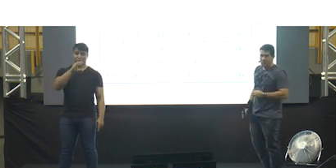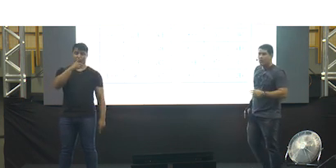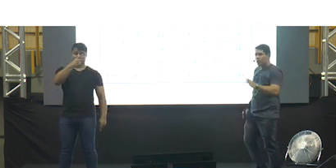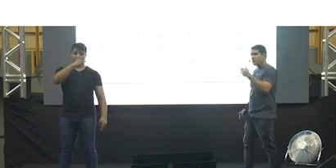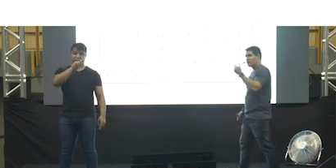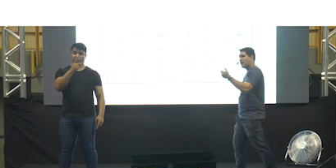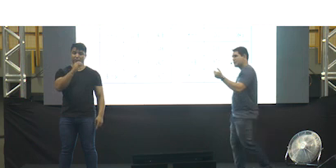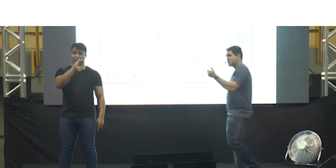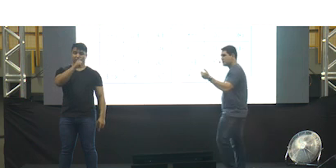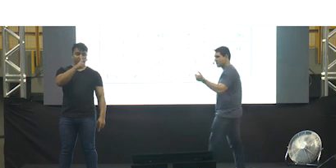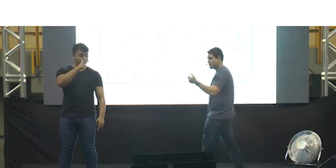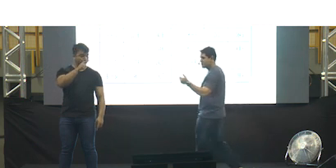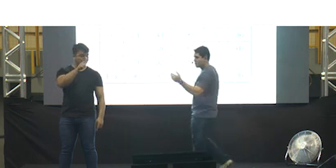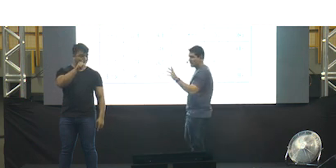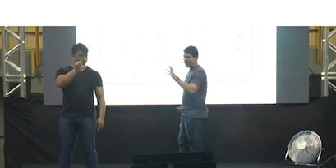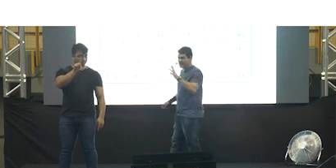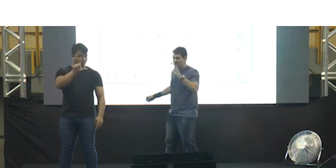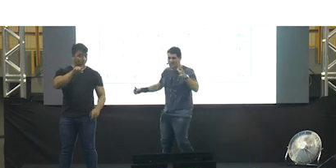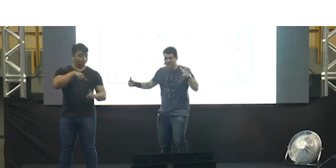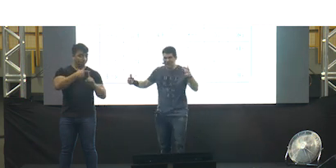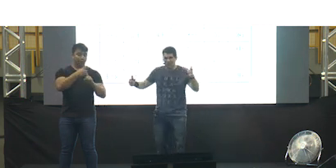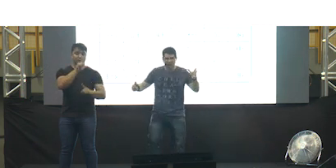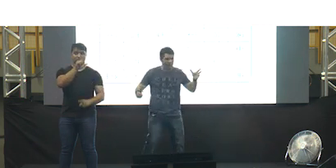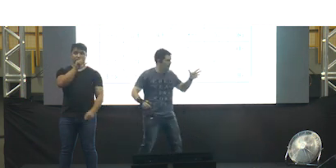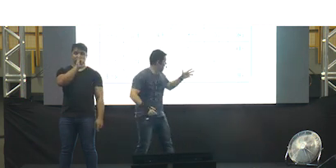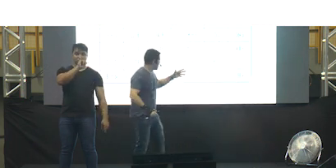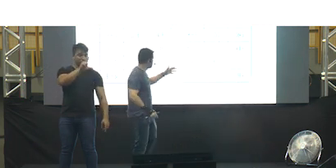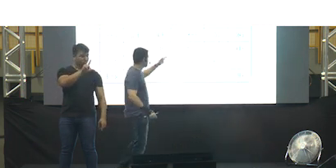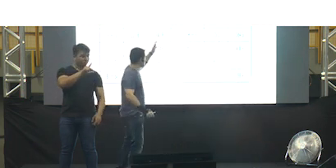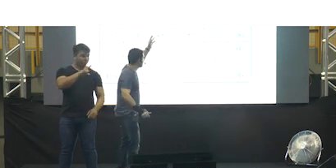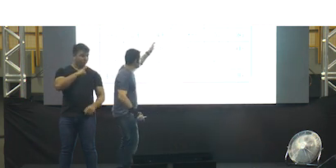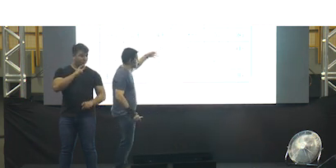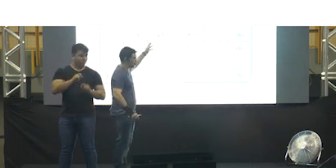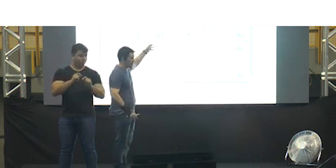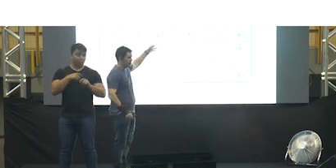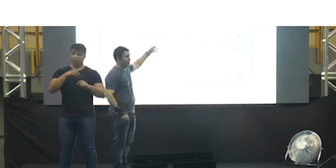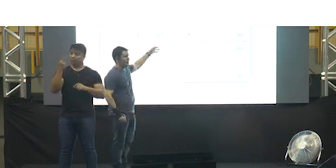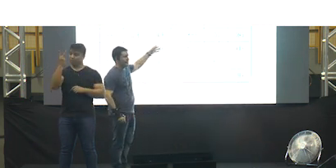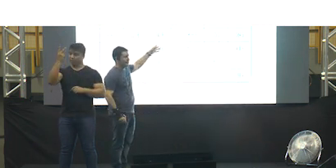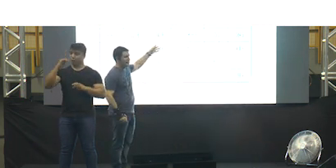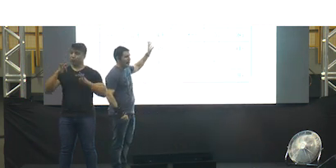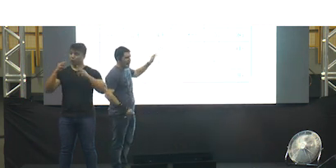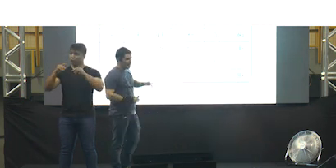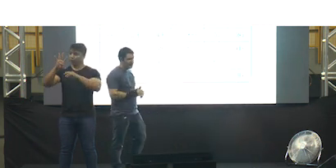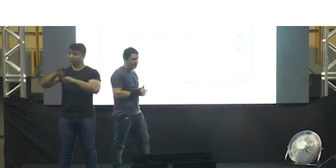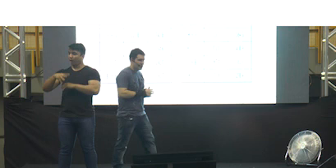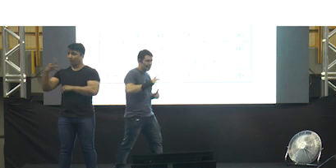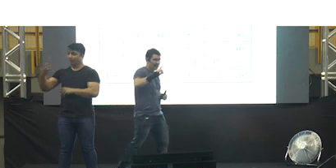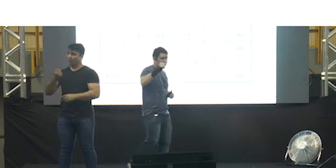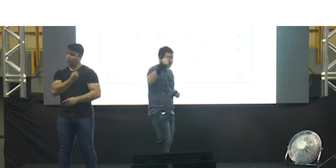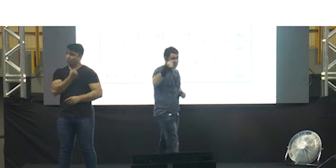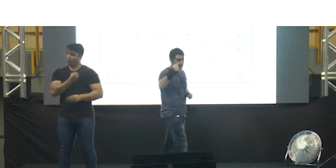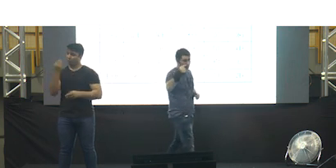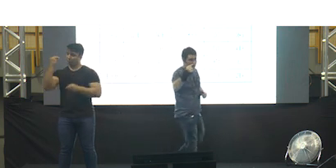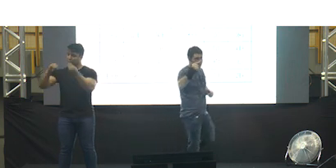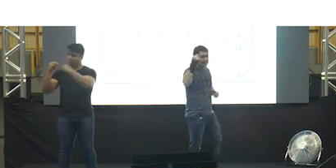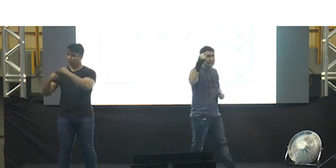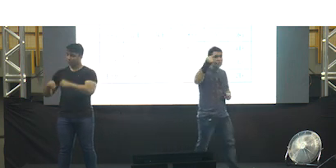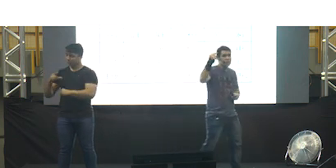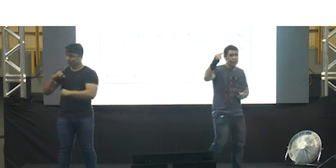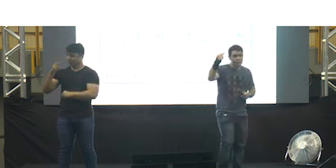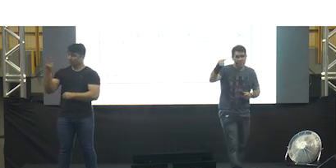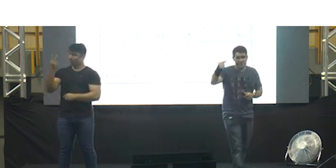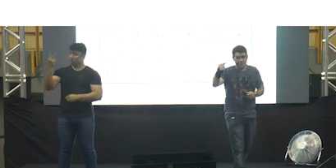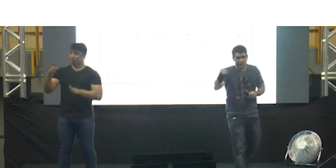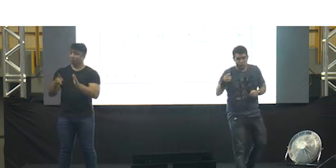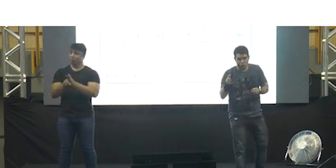I2. Quando cai esse tipo de questão, ele vai te trazer uma tabela com o valor de todas as ligações químicas. Aí preste atenção, esses valores